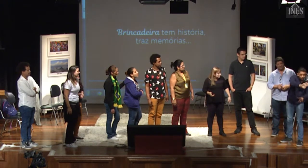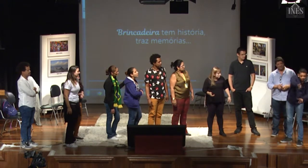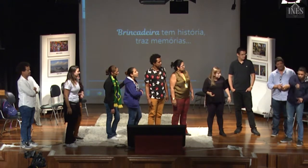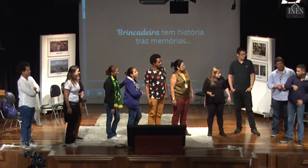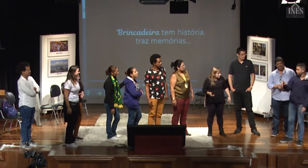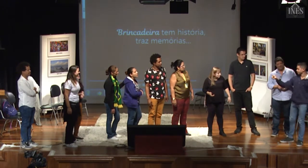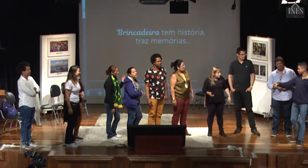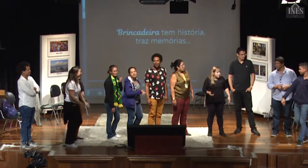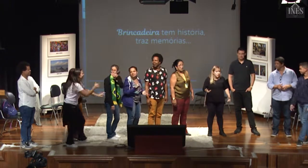E aí ela retirou.